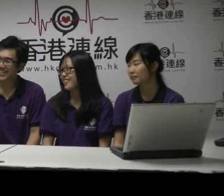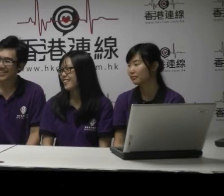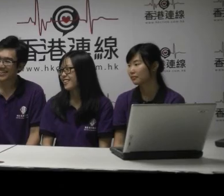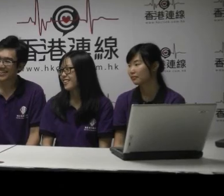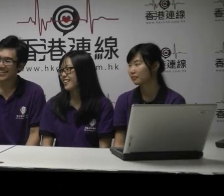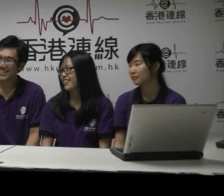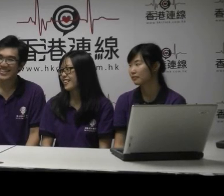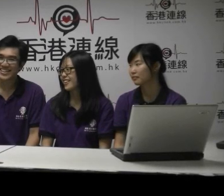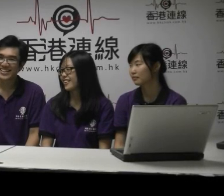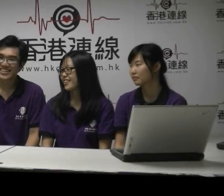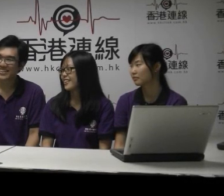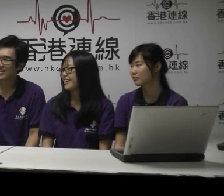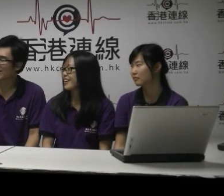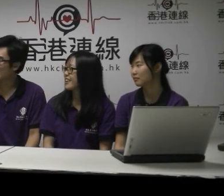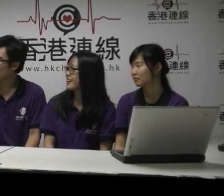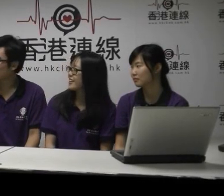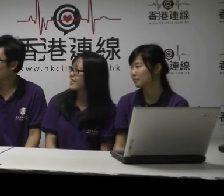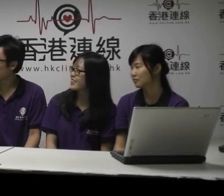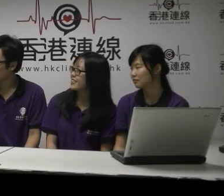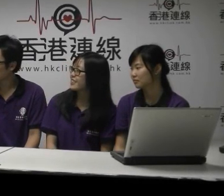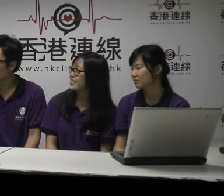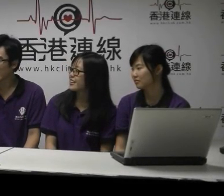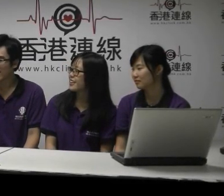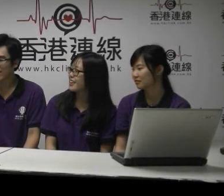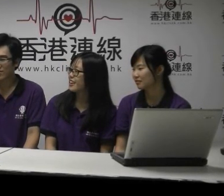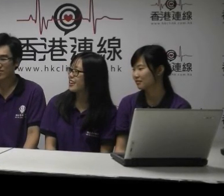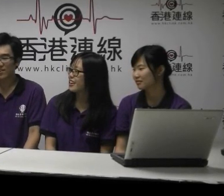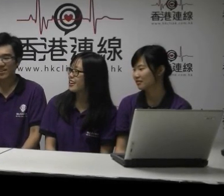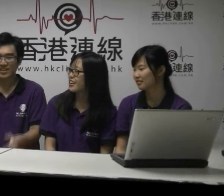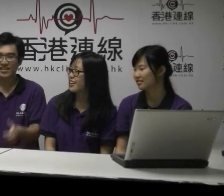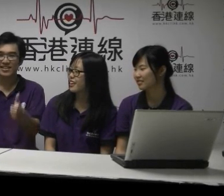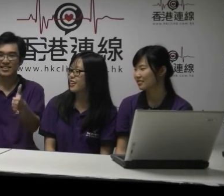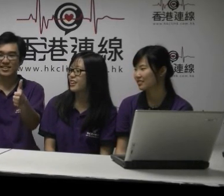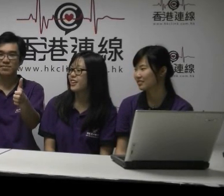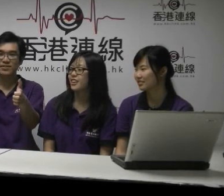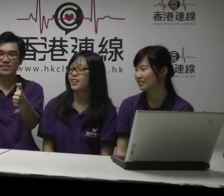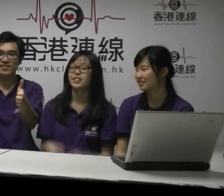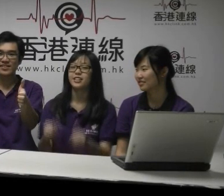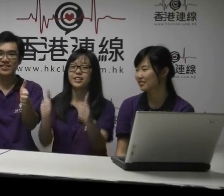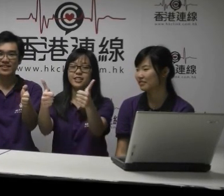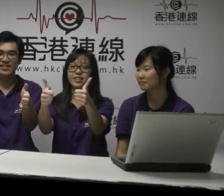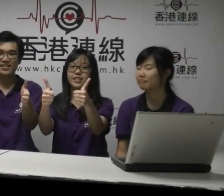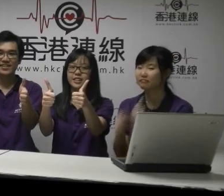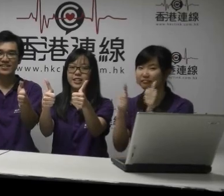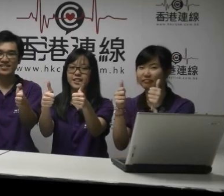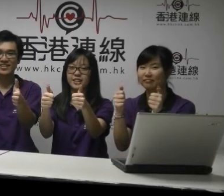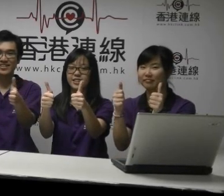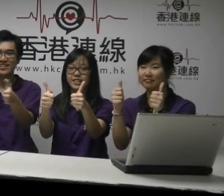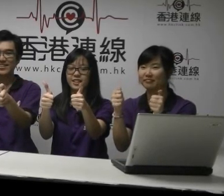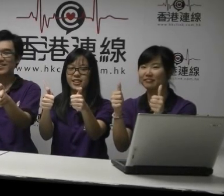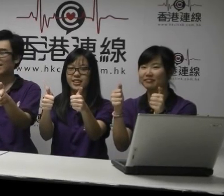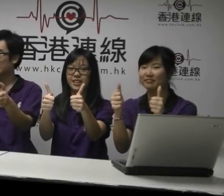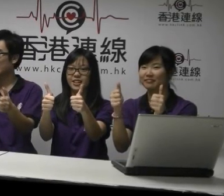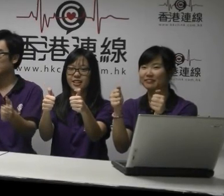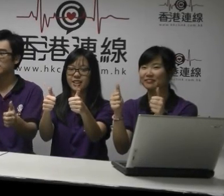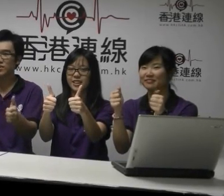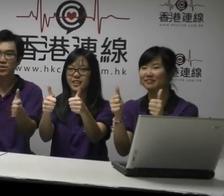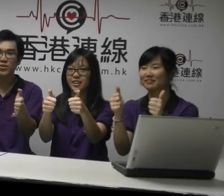啦，阿 Henry 想問下你咁多謝點做啦？ 多謝，好簡單，其實咧就係咁樣，係啦，咁就好似鞠躬